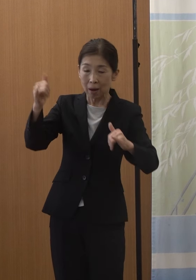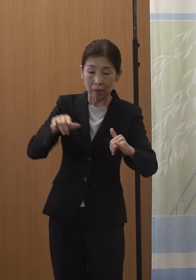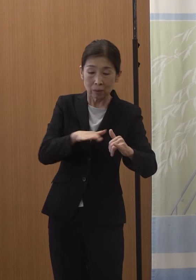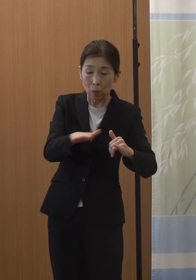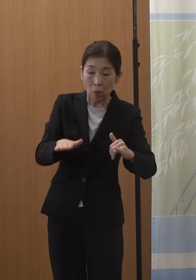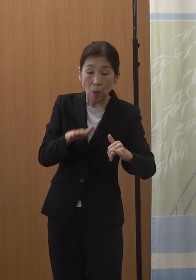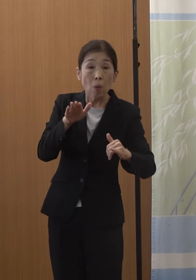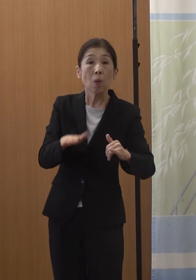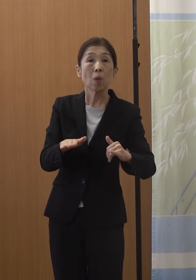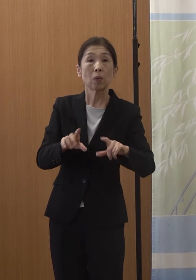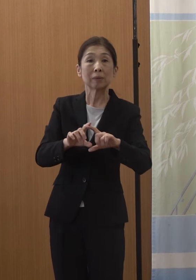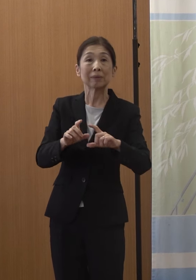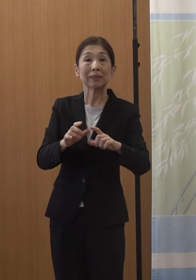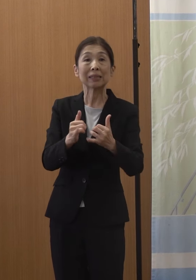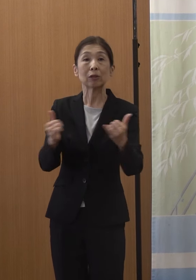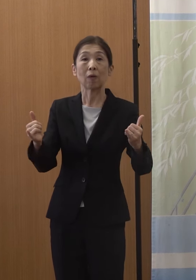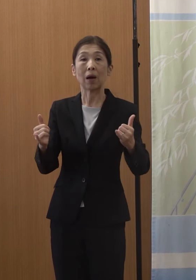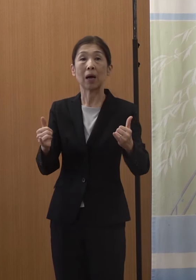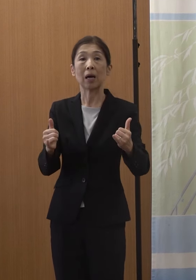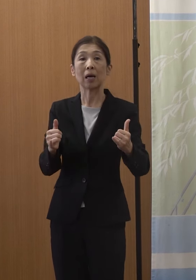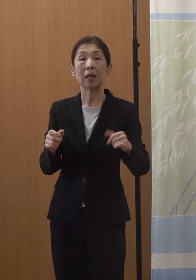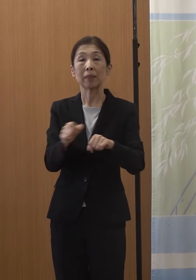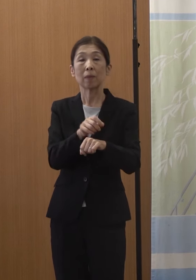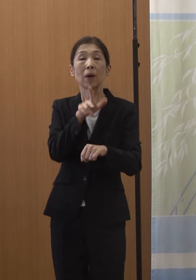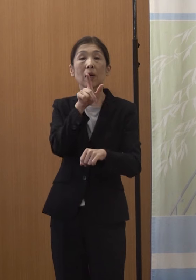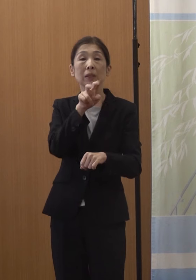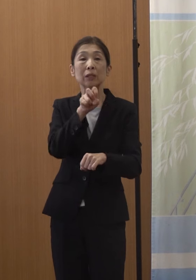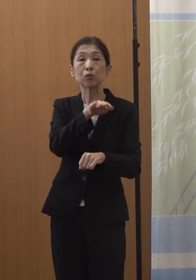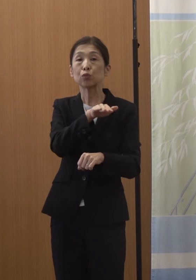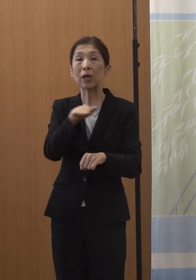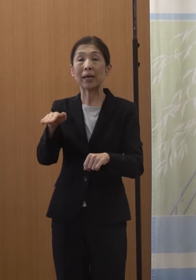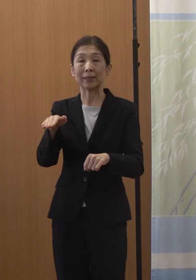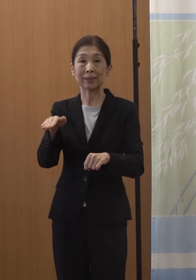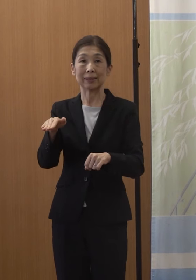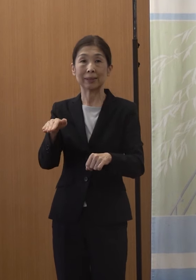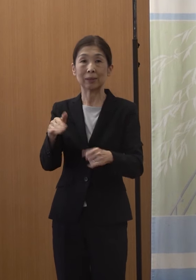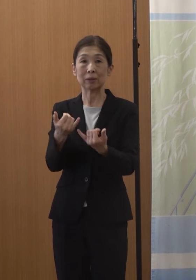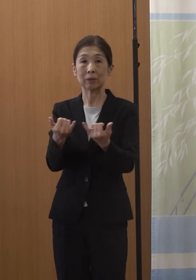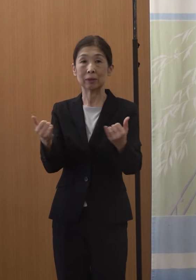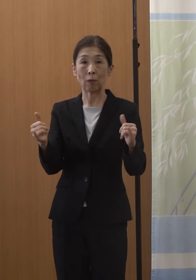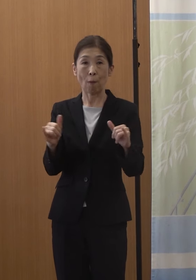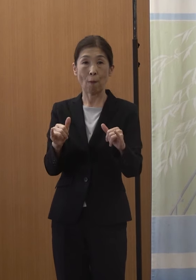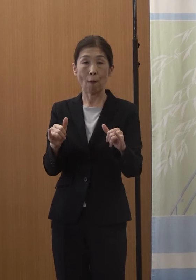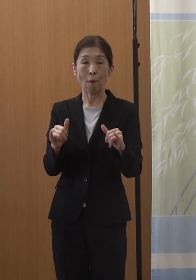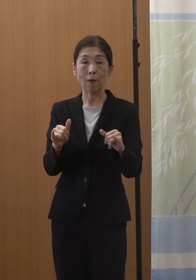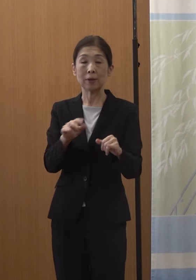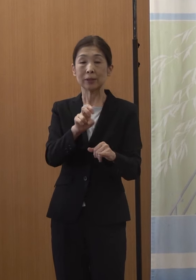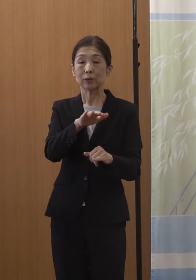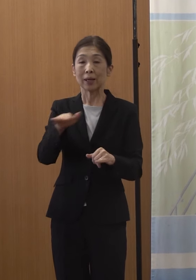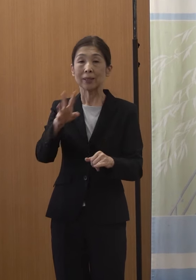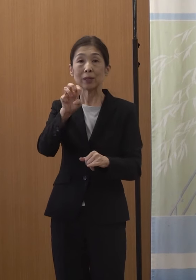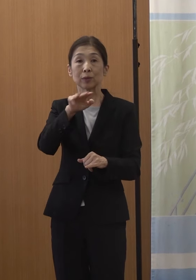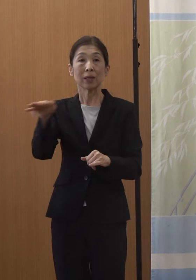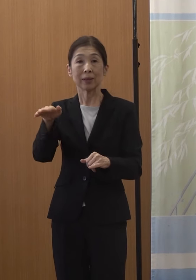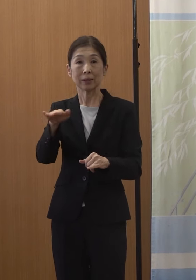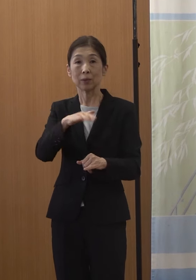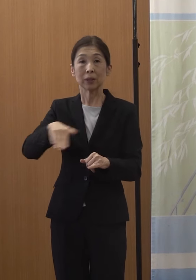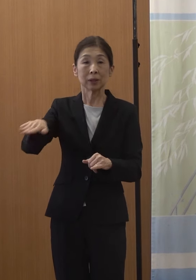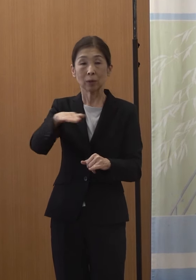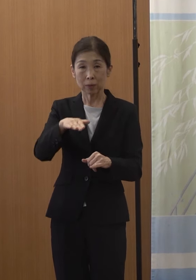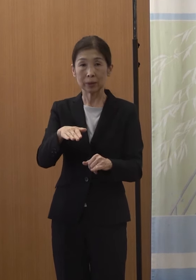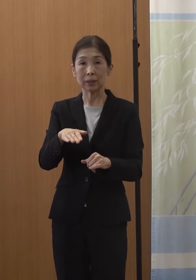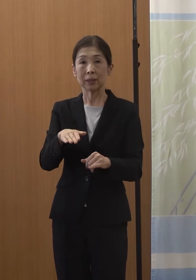今、20代に差し掛かっているという中で、20代30代という中で今対策を打たないと